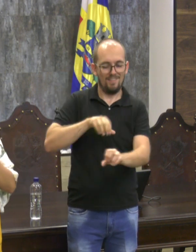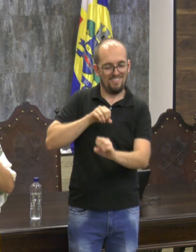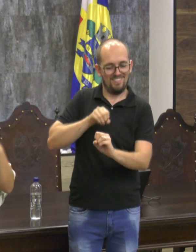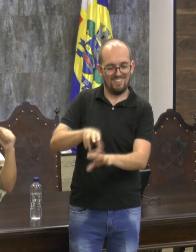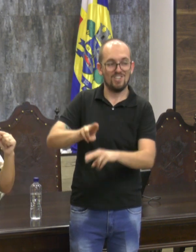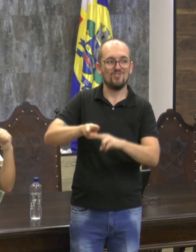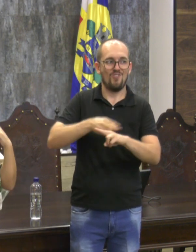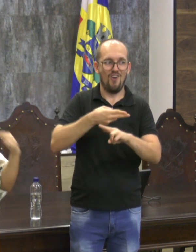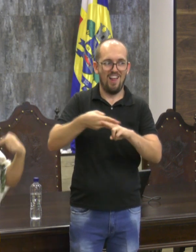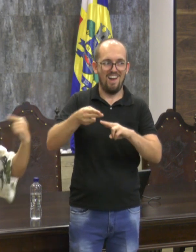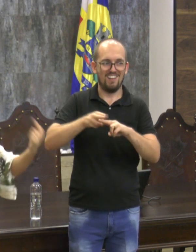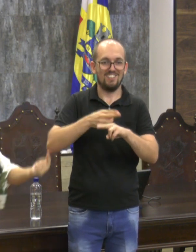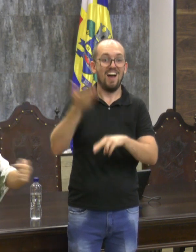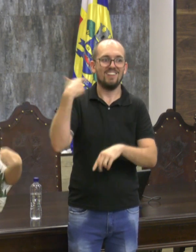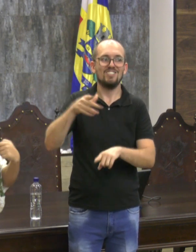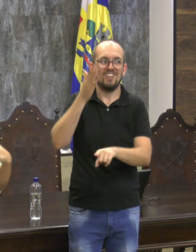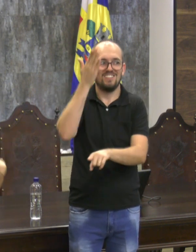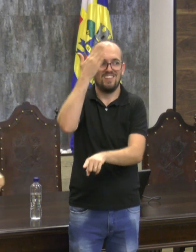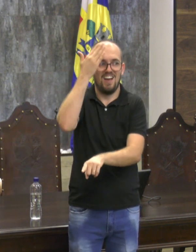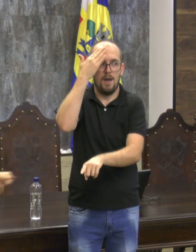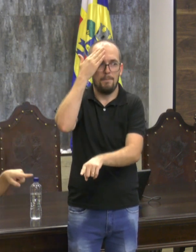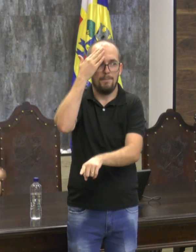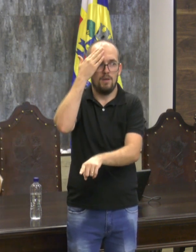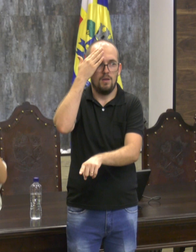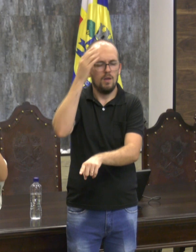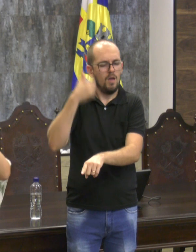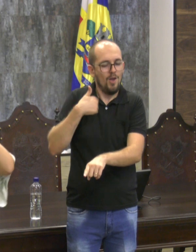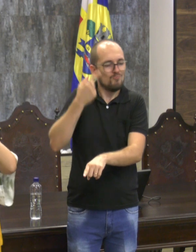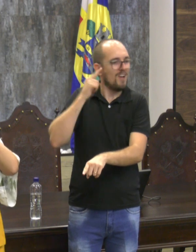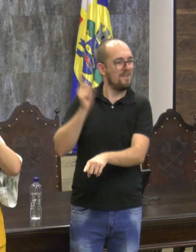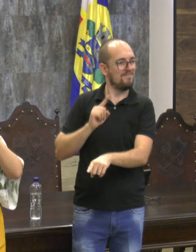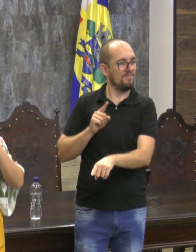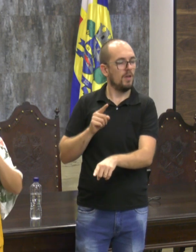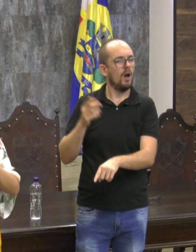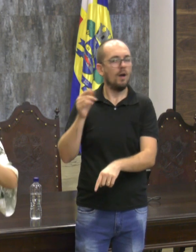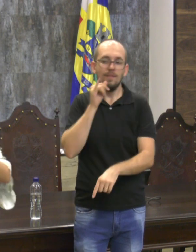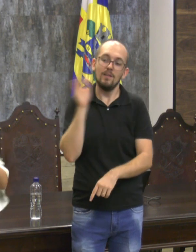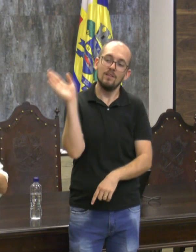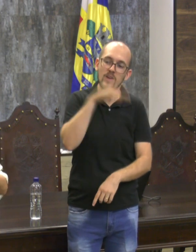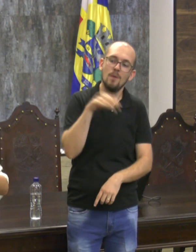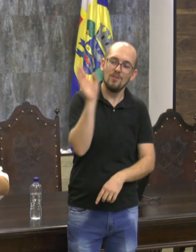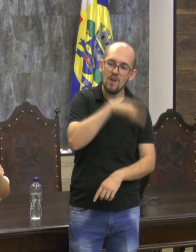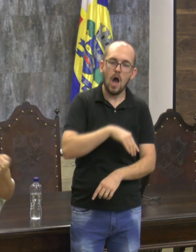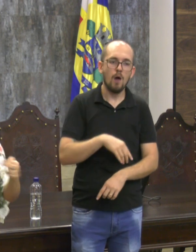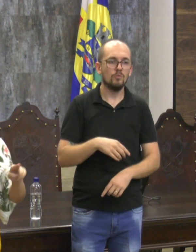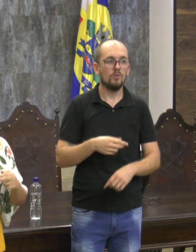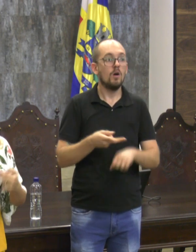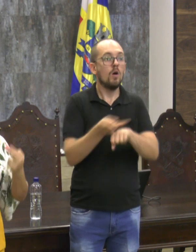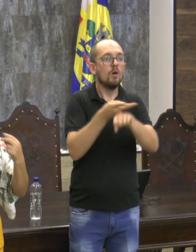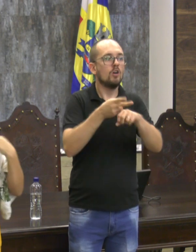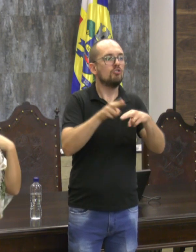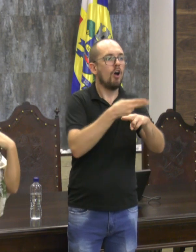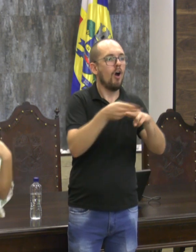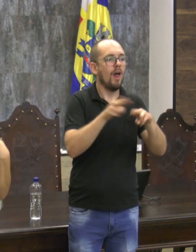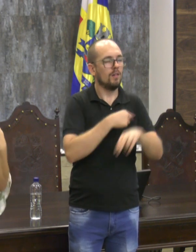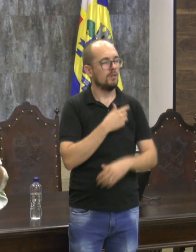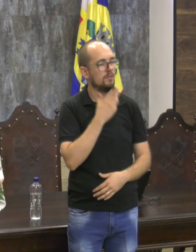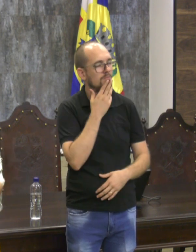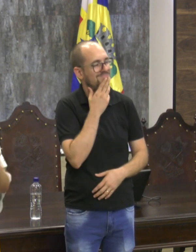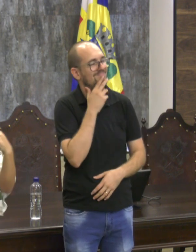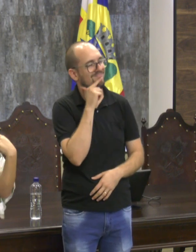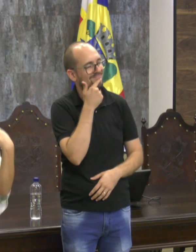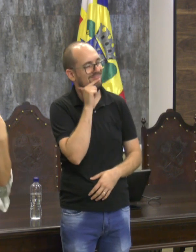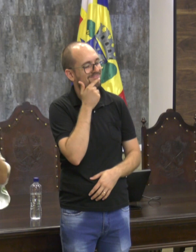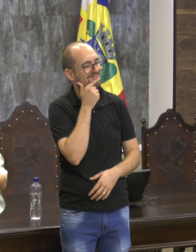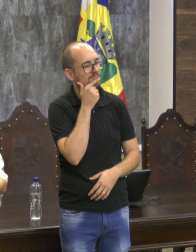sabia. Então, assim, por que ele foi em vários lugares que ele se recusava? Eu fazia, vamos procurar chocolate, mas eu achava que eu estava inserindo